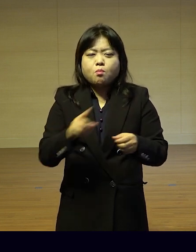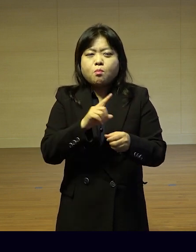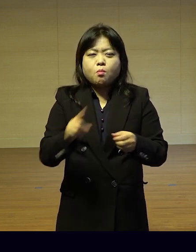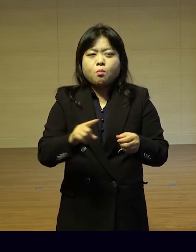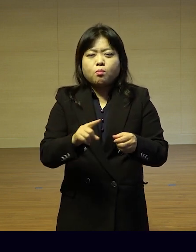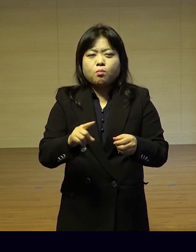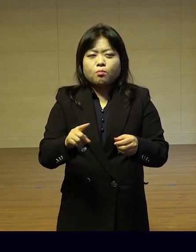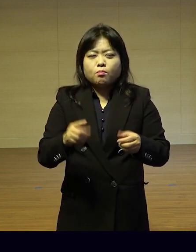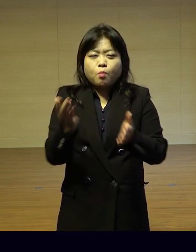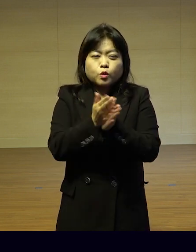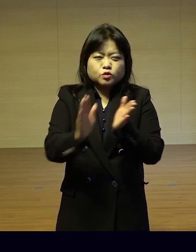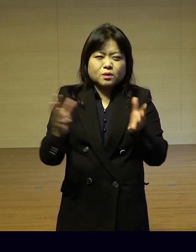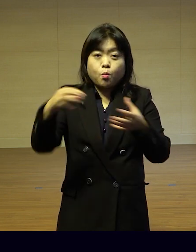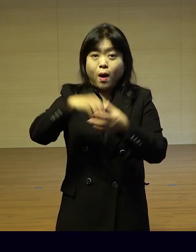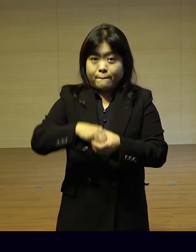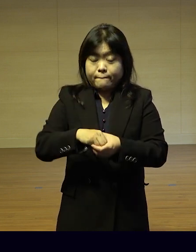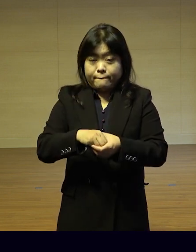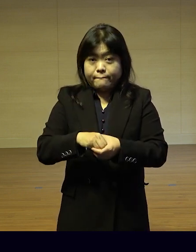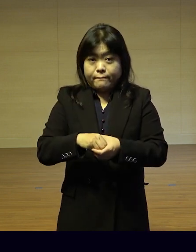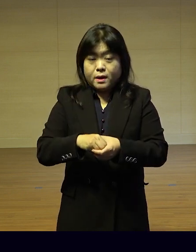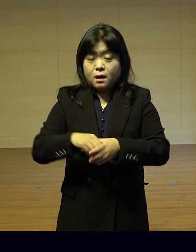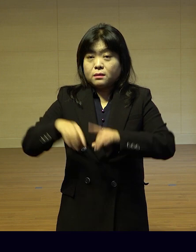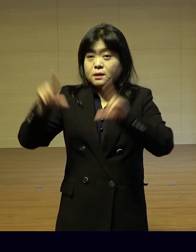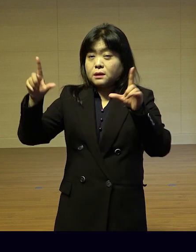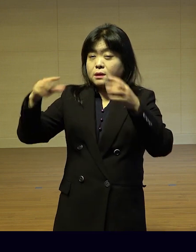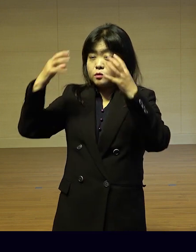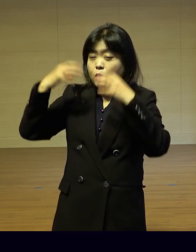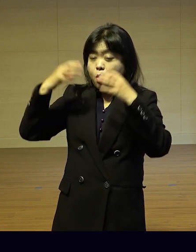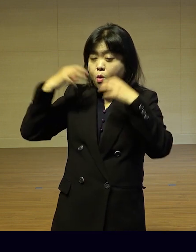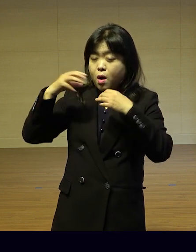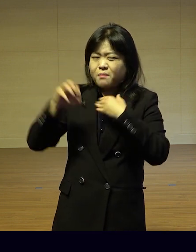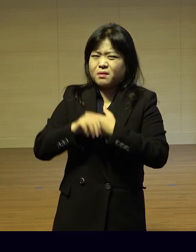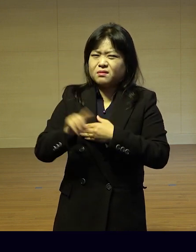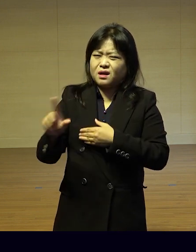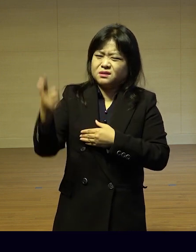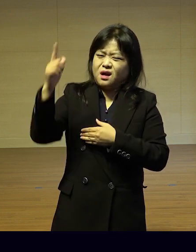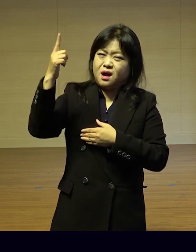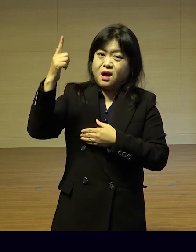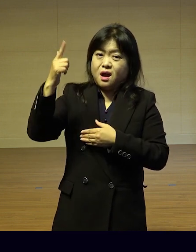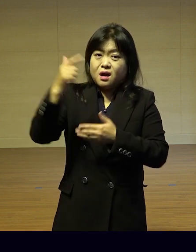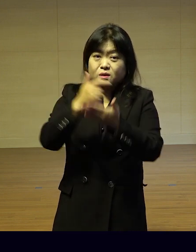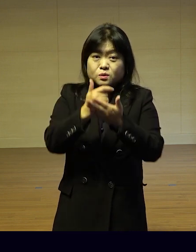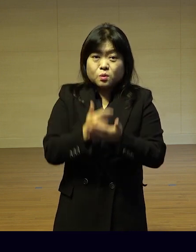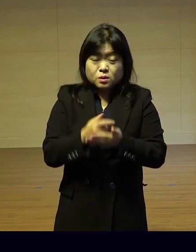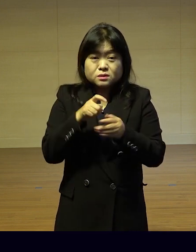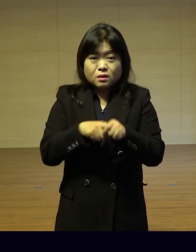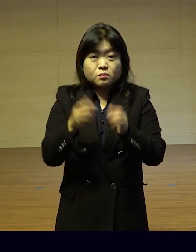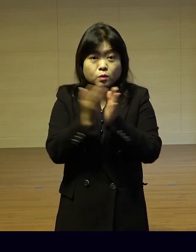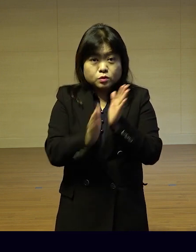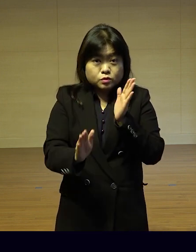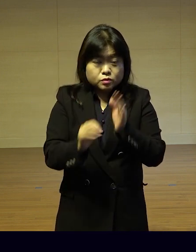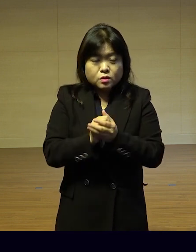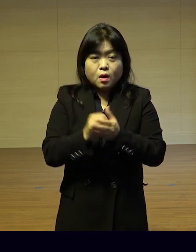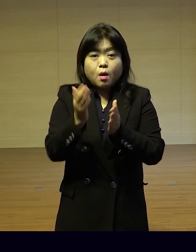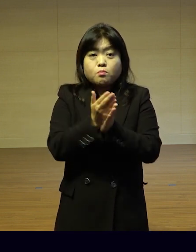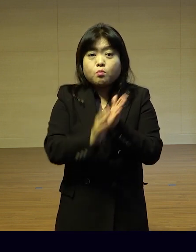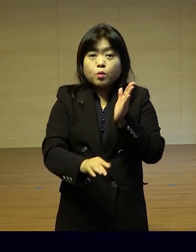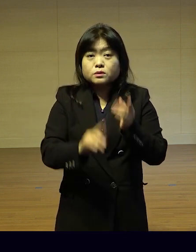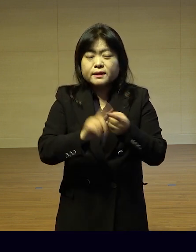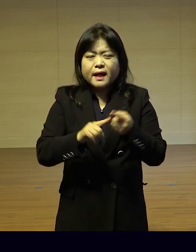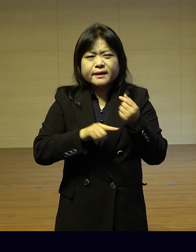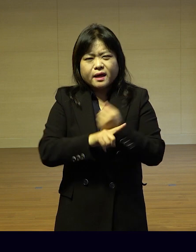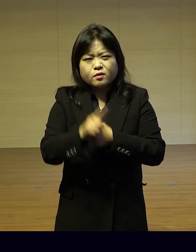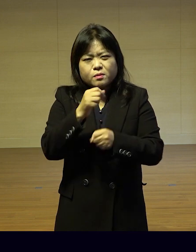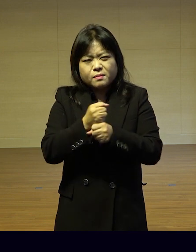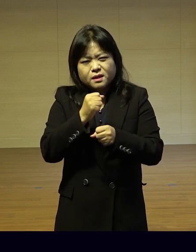논리적 모순은 뭐냐면 지금 날씨가 덥다 하면 그것을 전면적으로 부정하는 진술이 논리적 모순입니다. 모순 개념 만드는